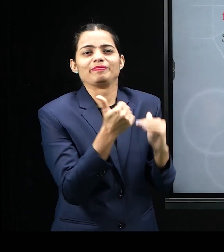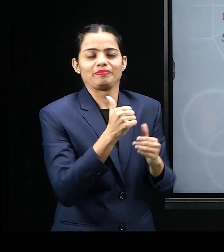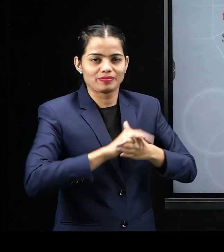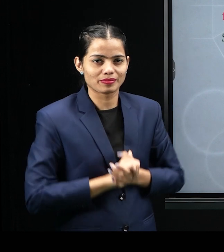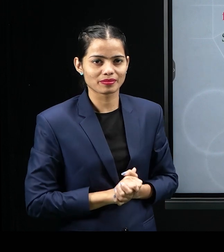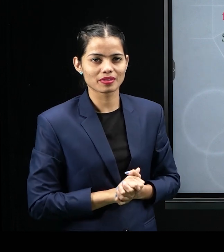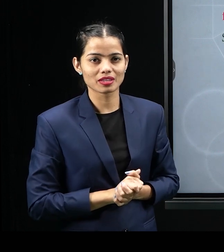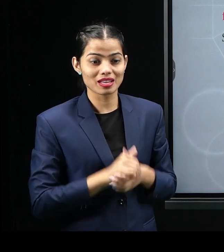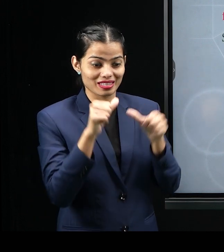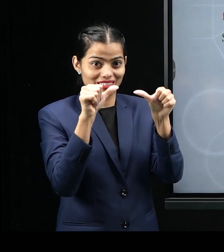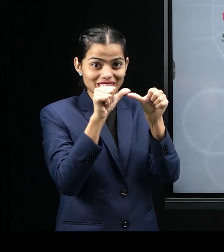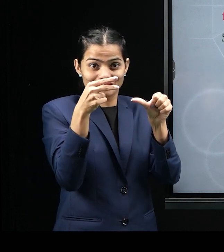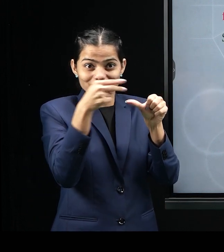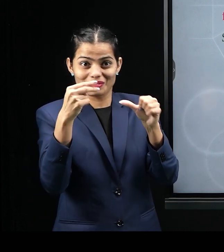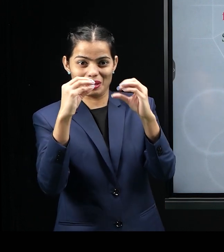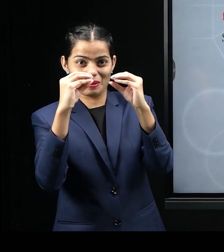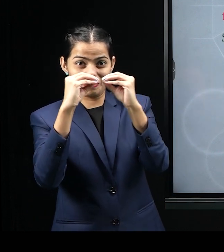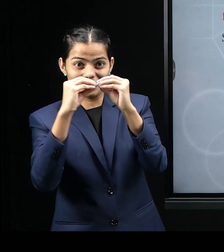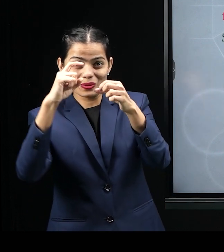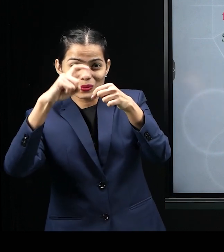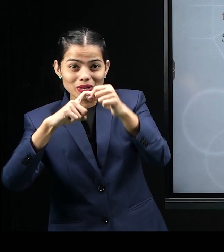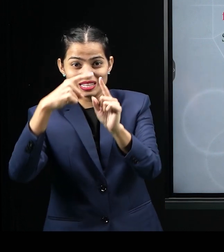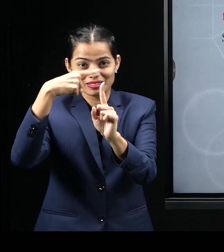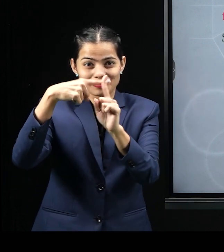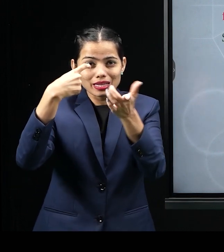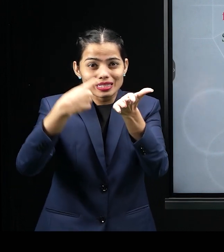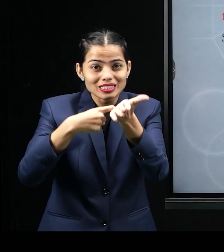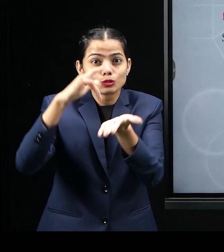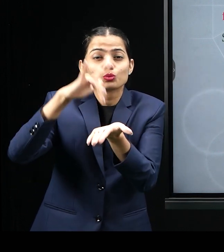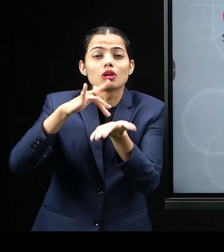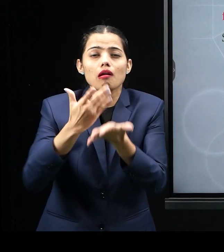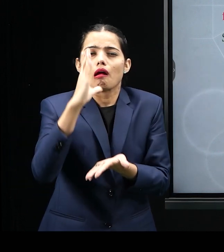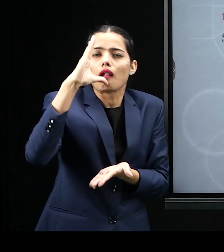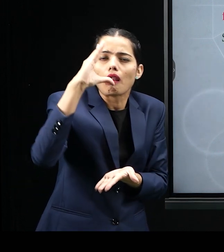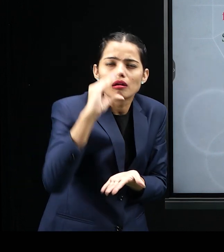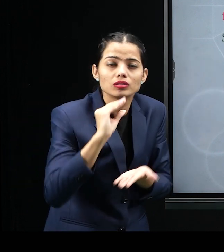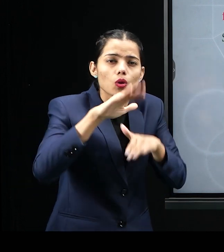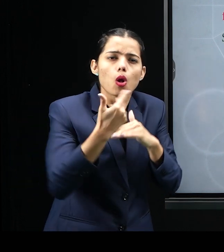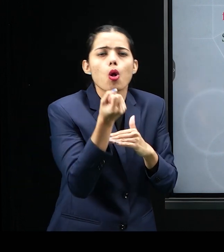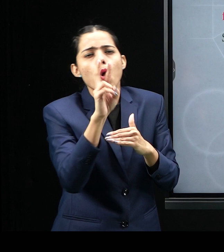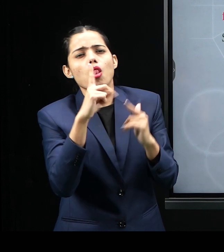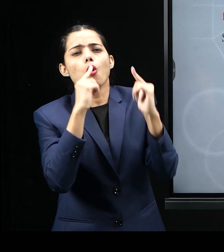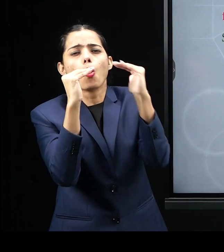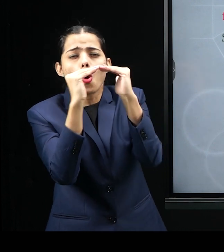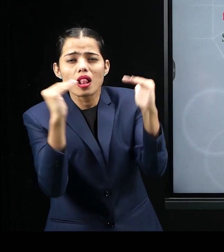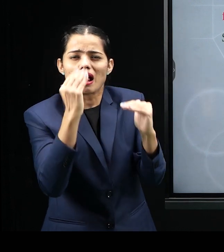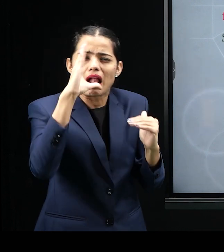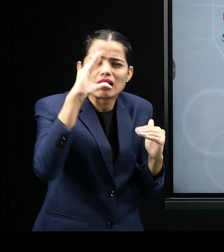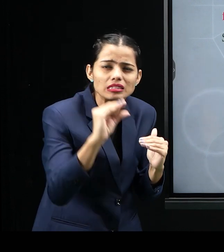ಎ BQR ಅಲ್ಲಿ 0 R ಇದಕ್ಕಿಂತ ಕಡಿಮೆ ಬಿ.